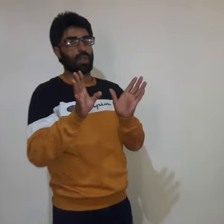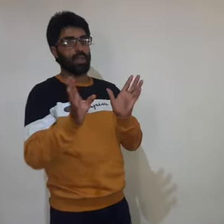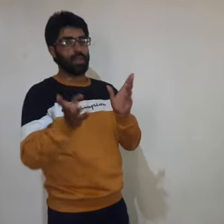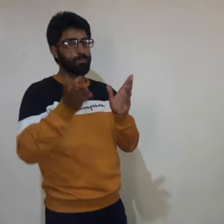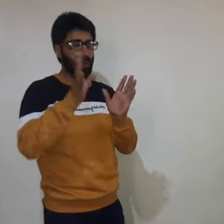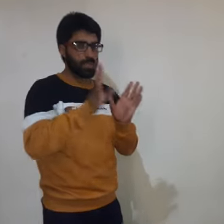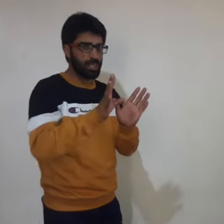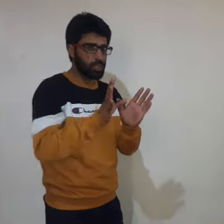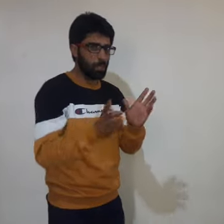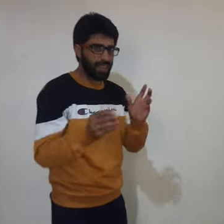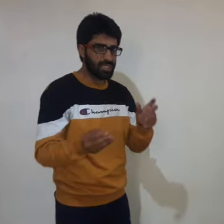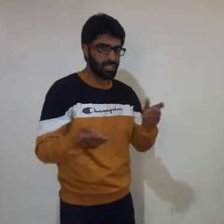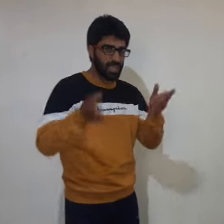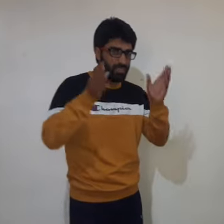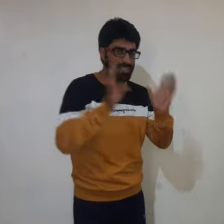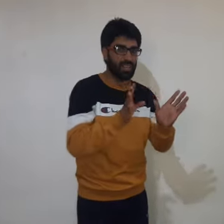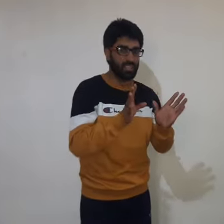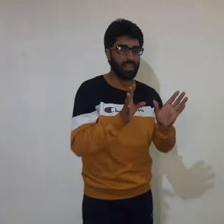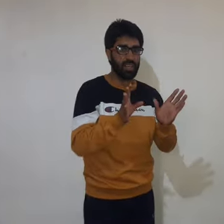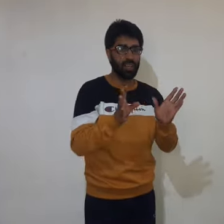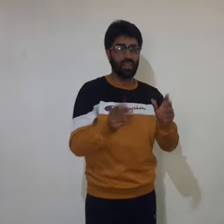हैं। इन प्रोटीन स्पाइक्स की ही वजह से ही